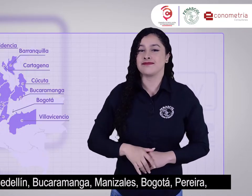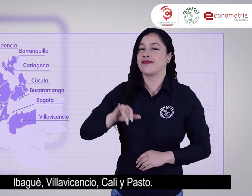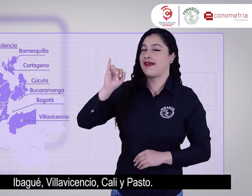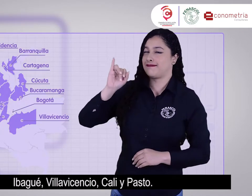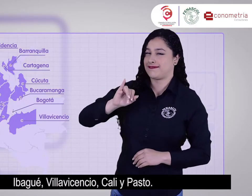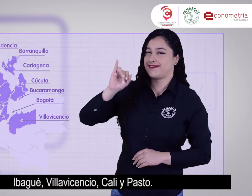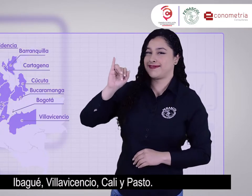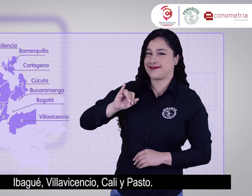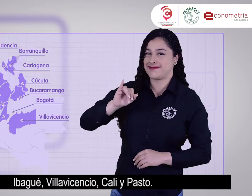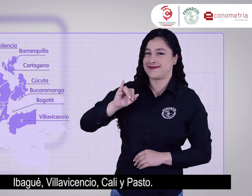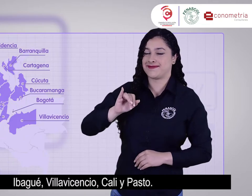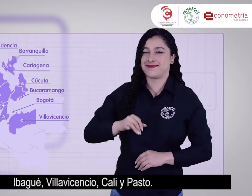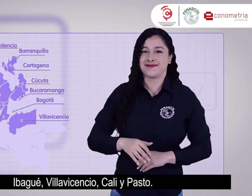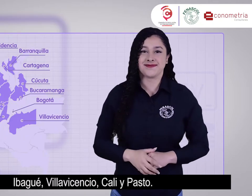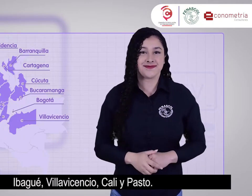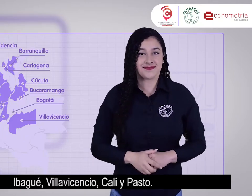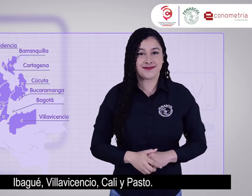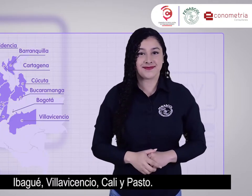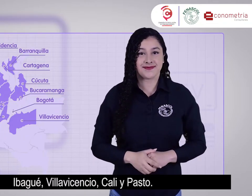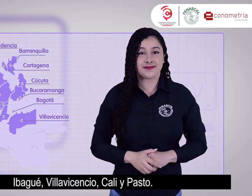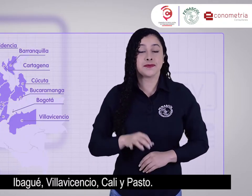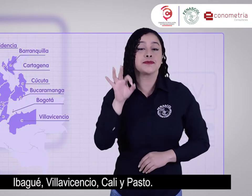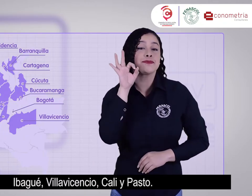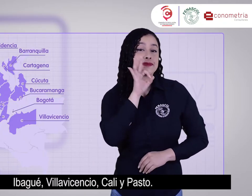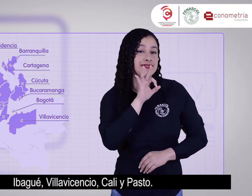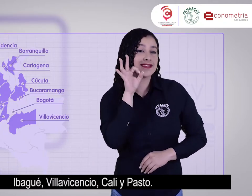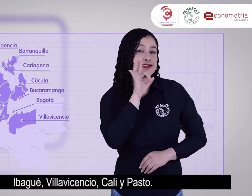Ibagué Villavicencio